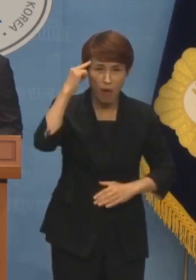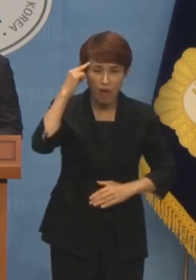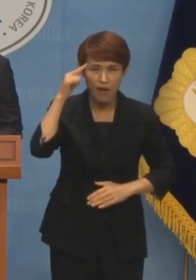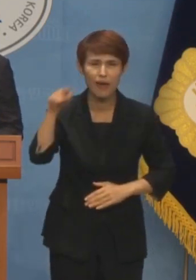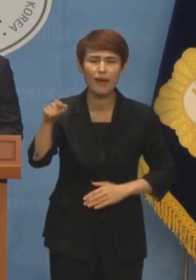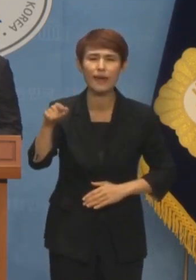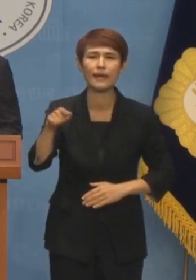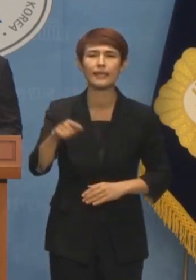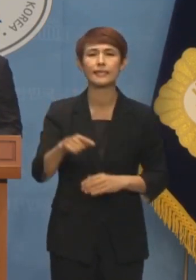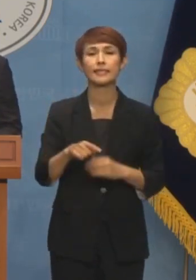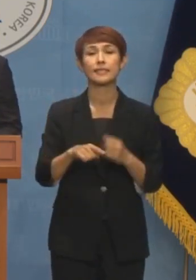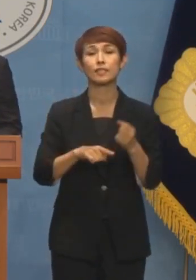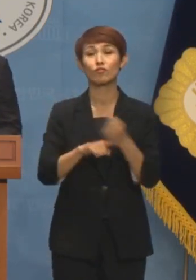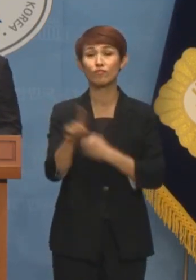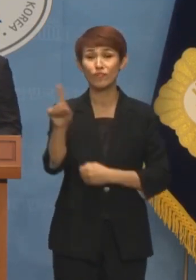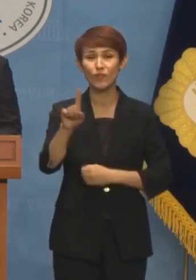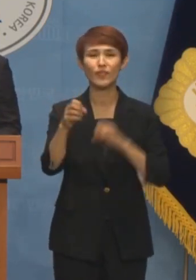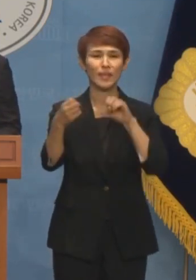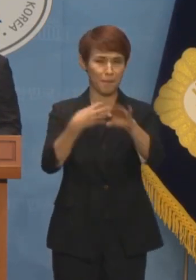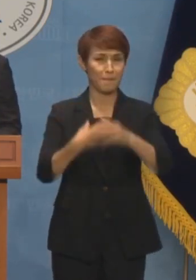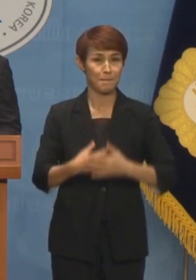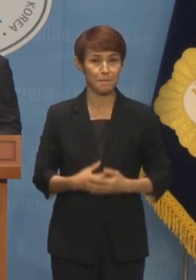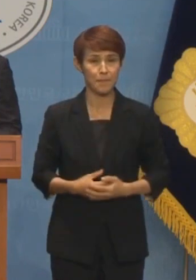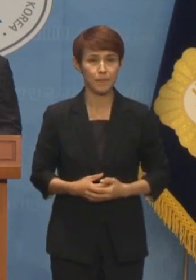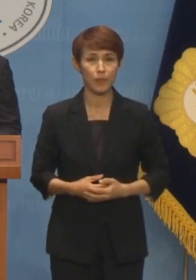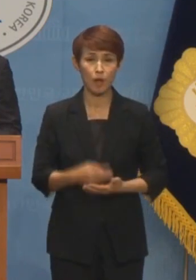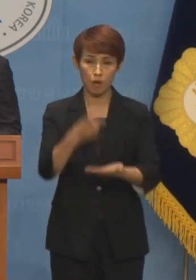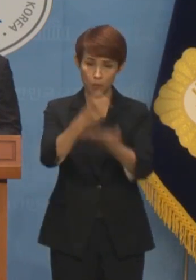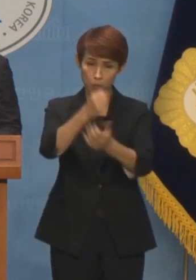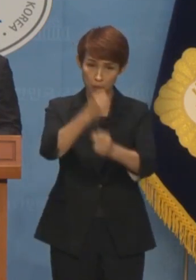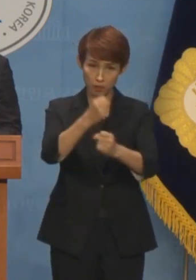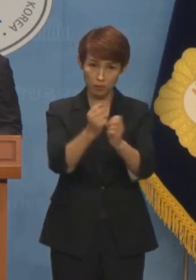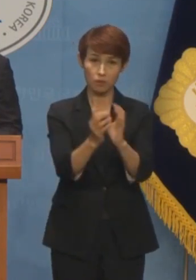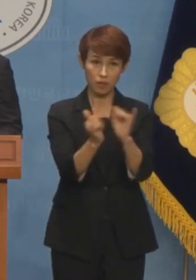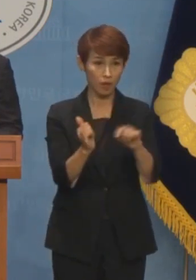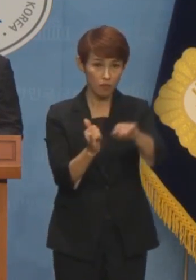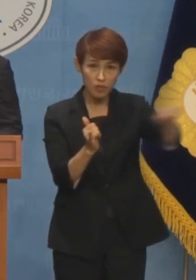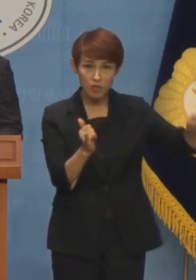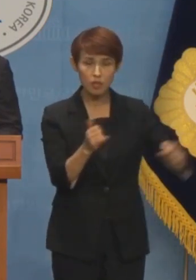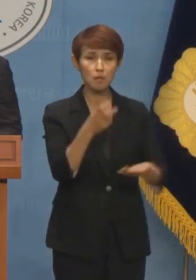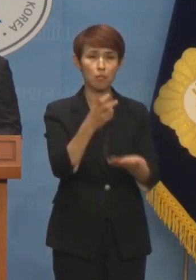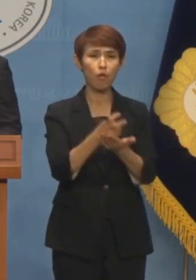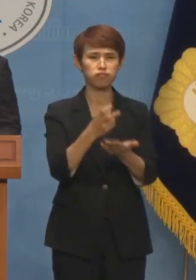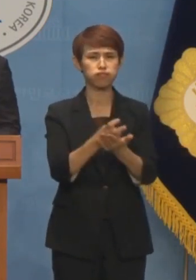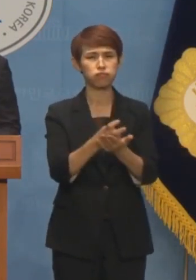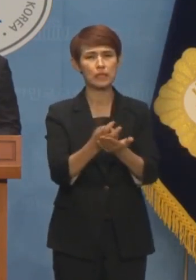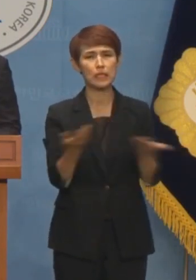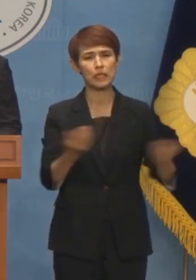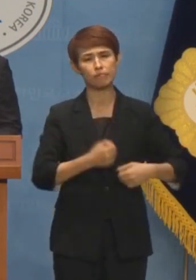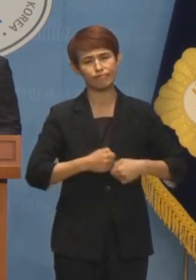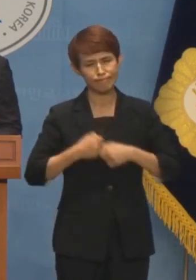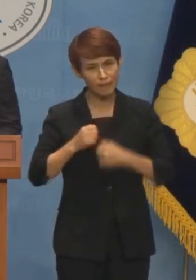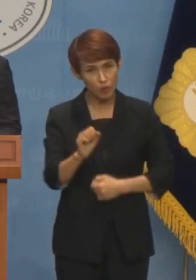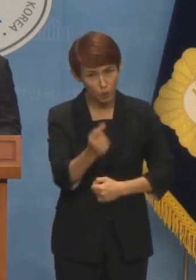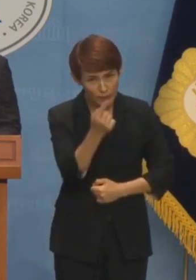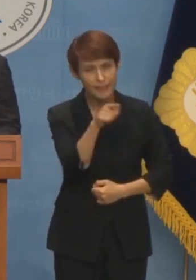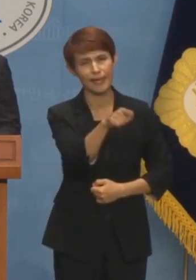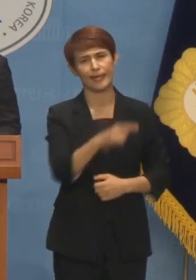이유를 이렇게 대답할 수 있을 것 같습니다. 법을 만드는 사람들이 입법부가 항상 제대로 일을 하지 않기